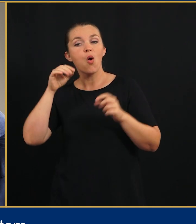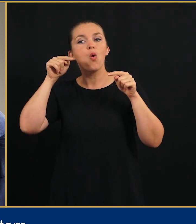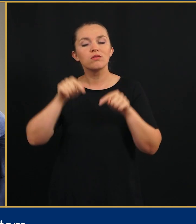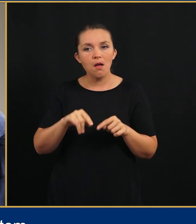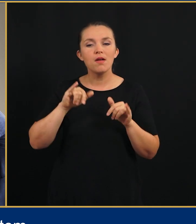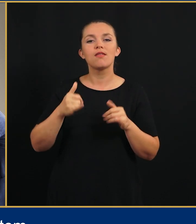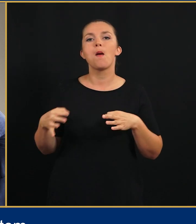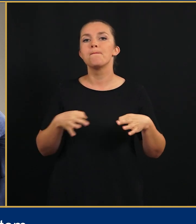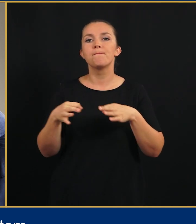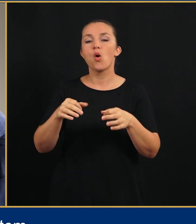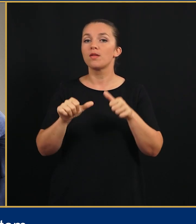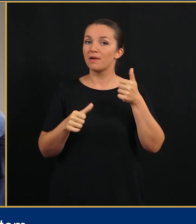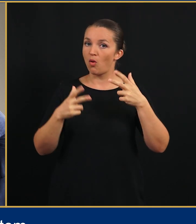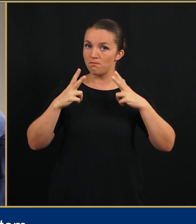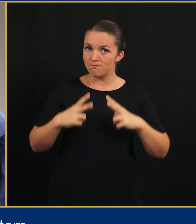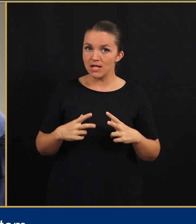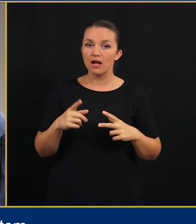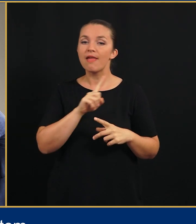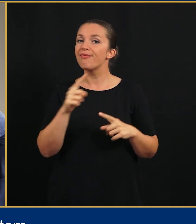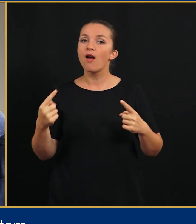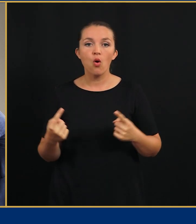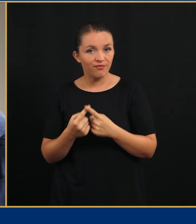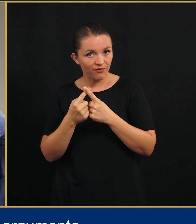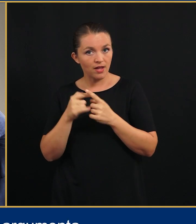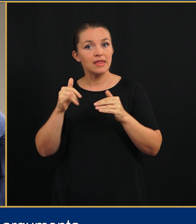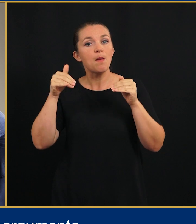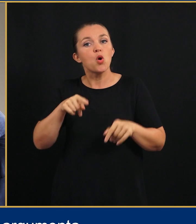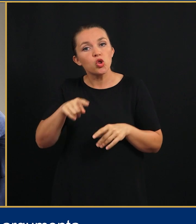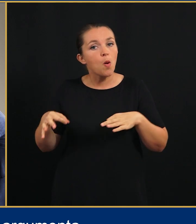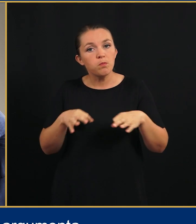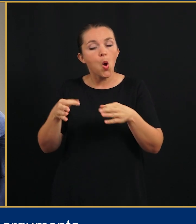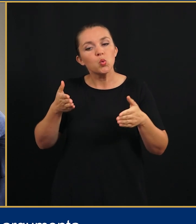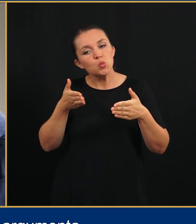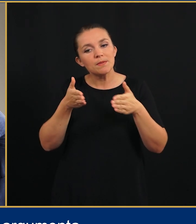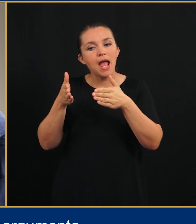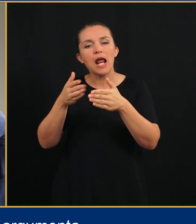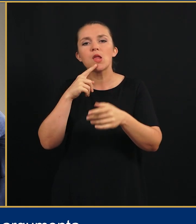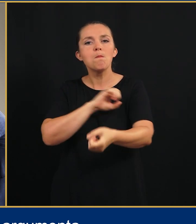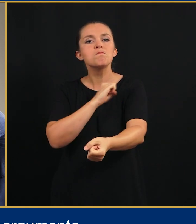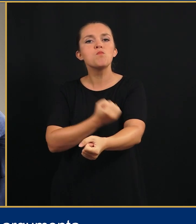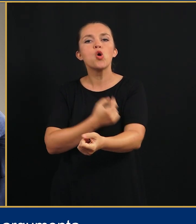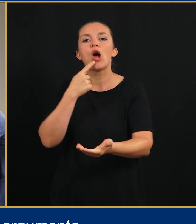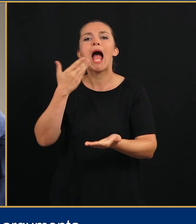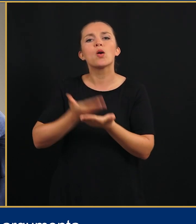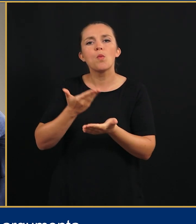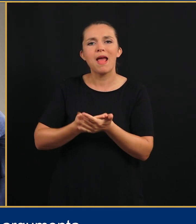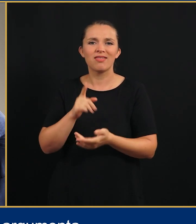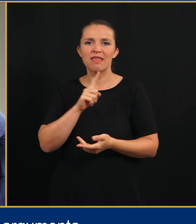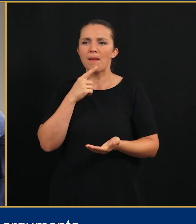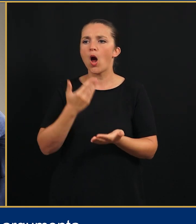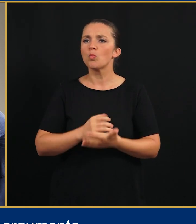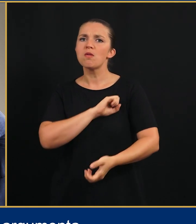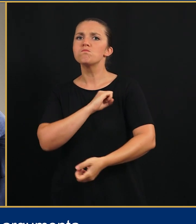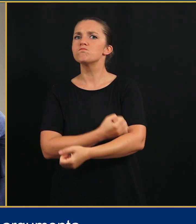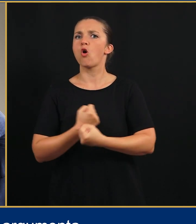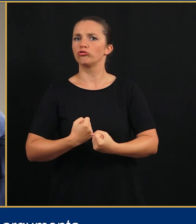tem, da je pot najprej mir, ne konflikt, da mora to pot usmerjati moč argumenta in ne argument moči,